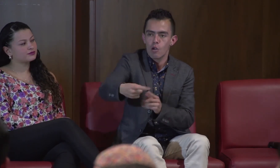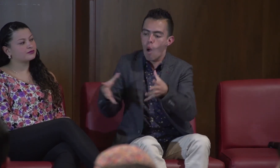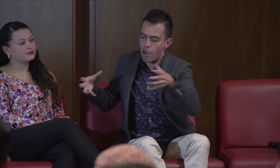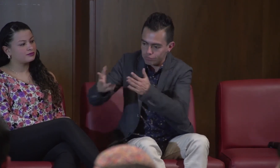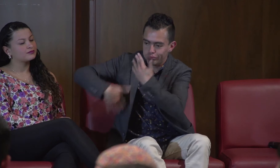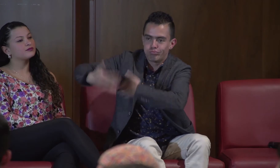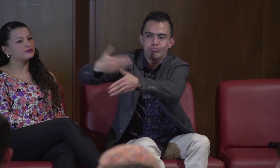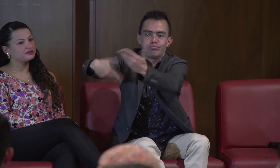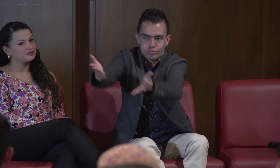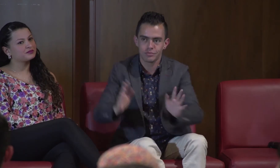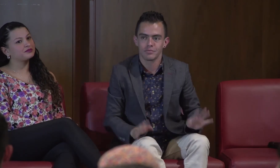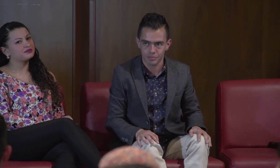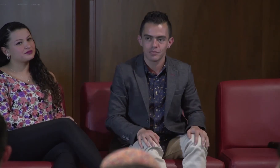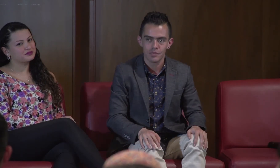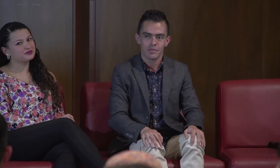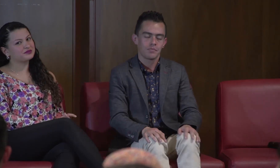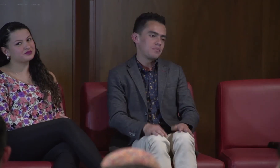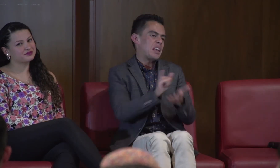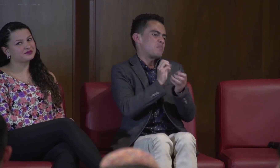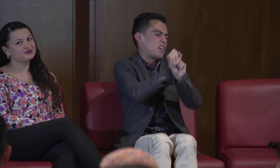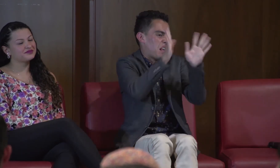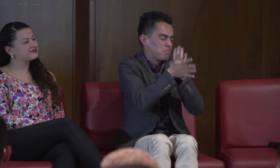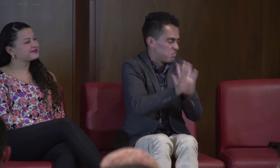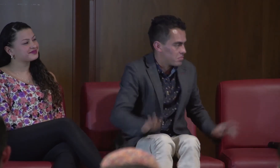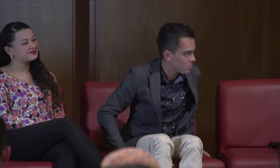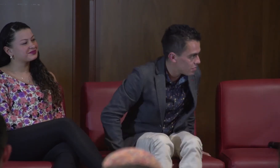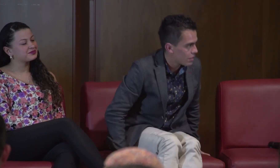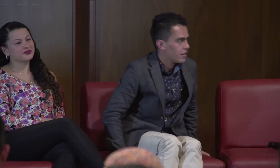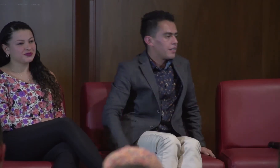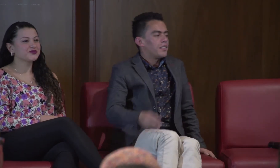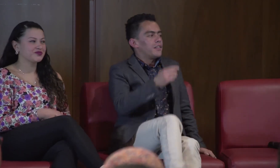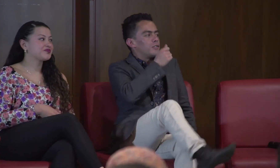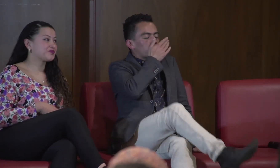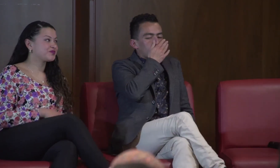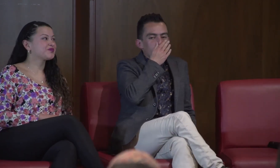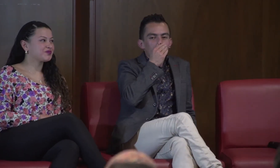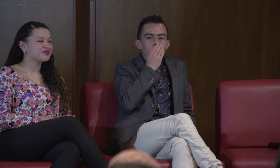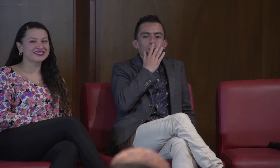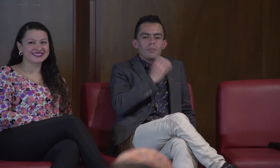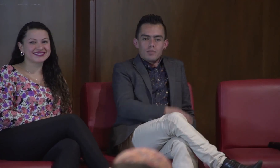así. Entonces, digamos que eso también enriquece y eso también incide directamente en la construcción de una seña.